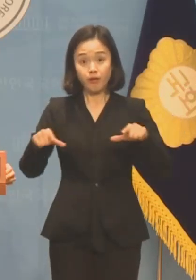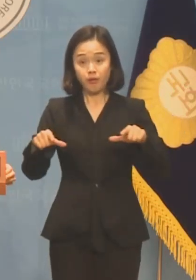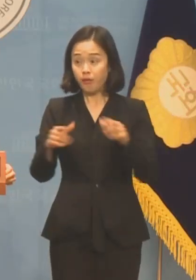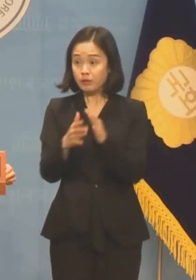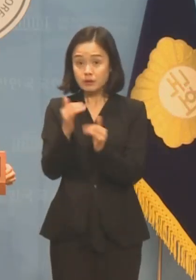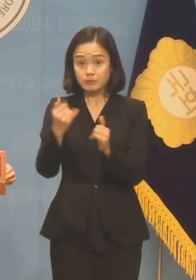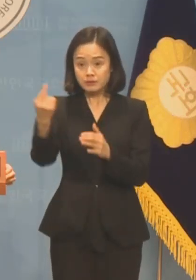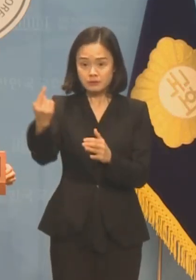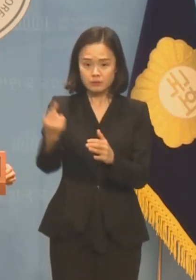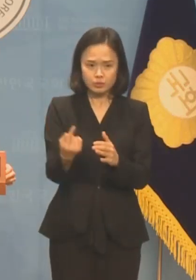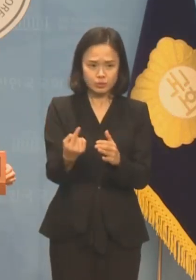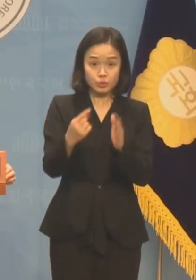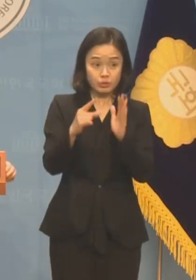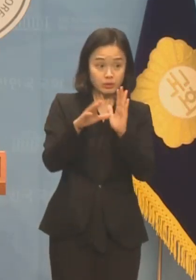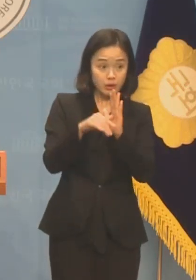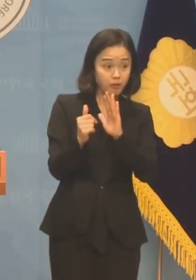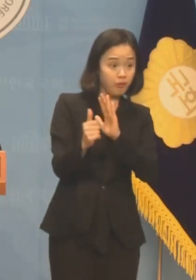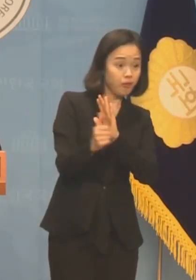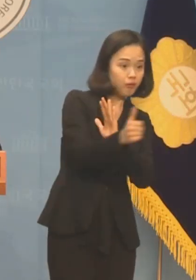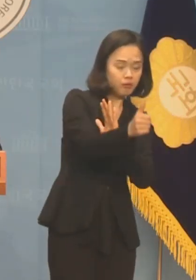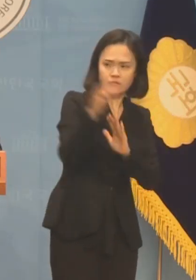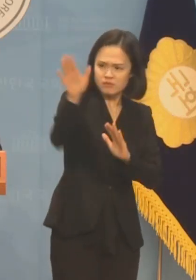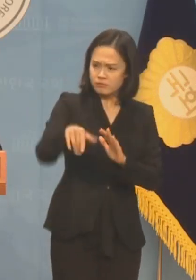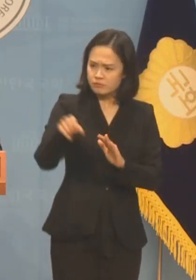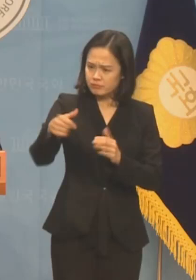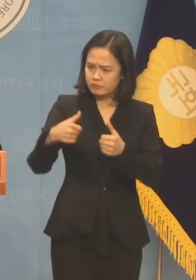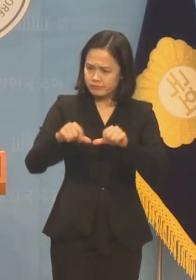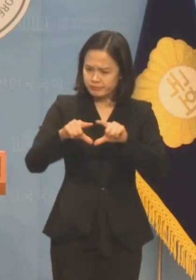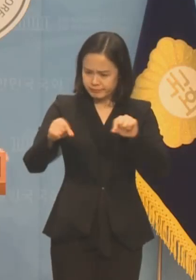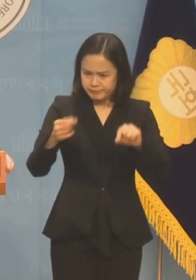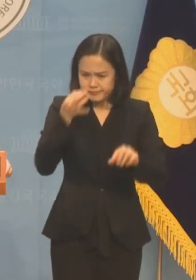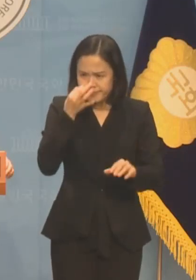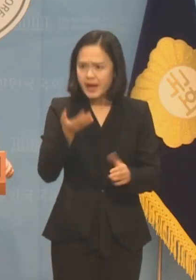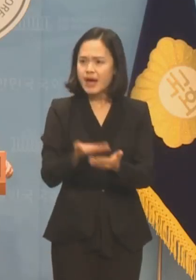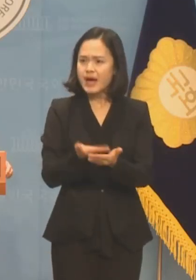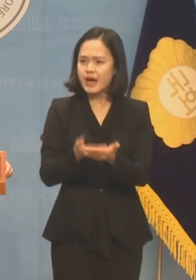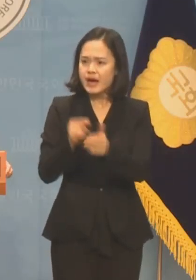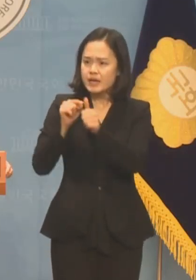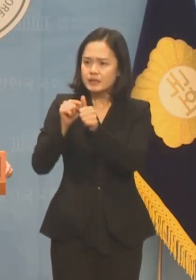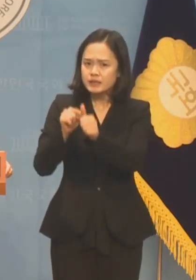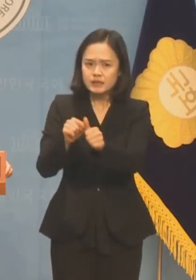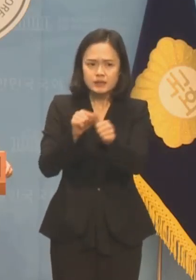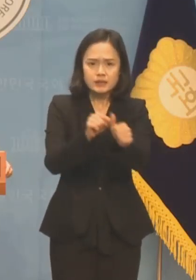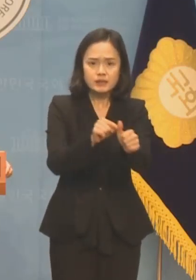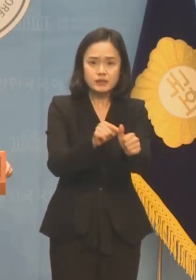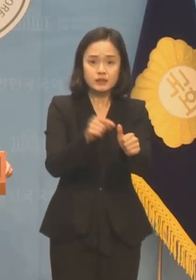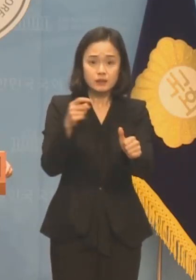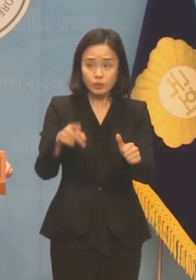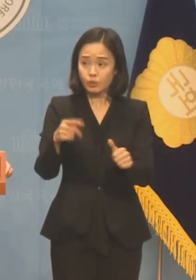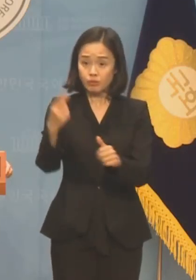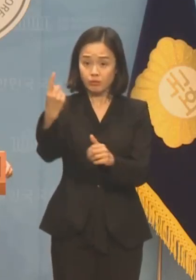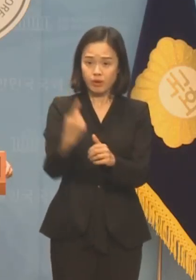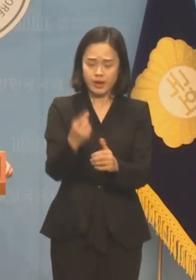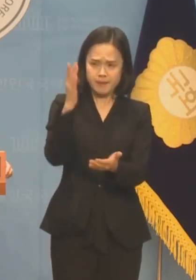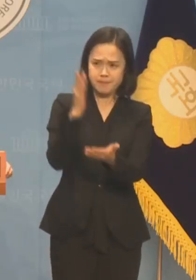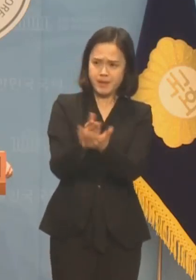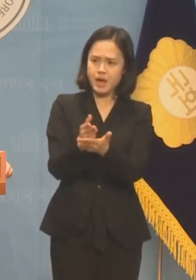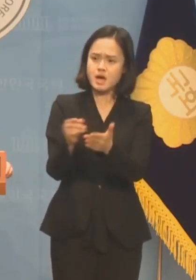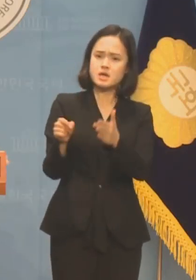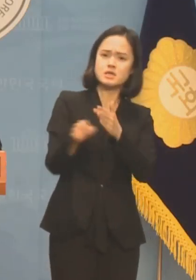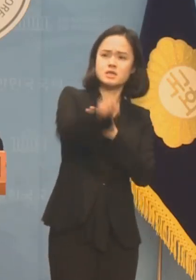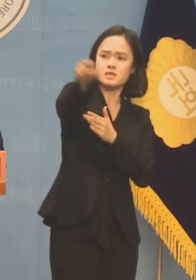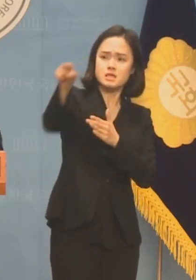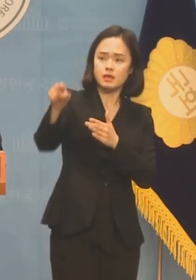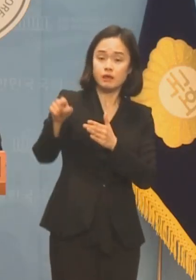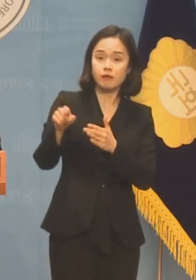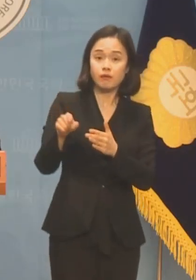목적, 탄핵 찬반을 물어보며 행인을 지나가지 못하게 하는 일이 발생하였습니다. 또 지난